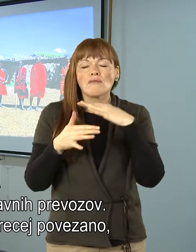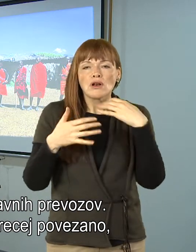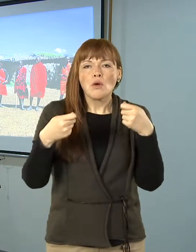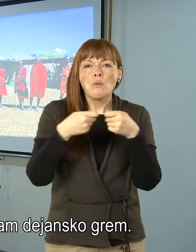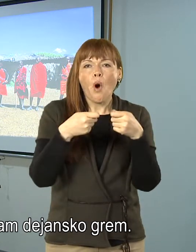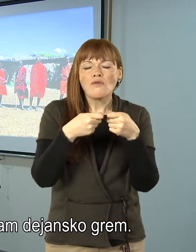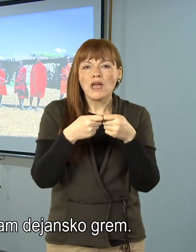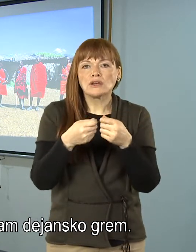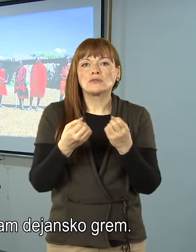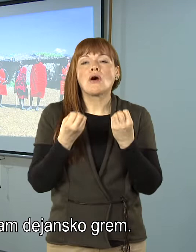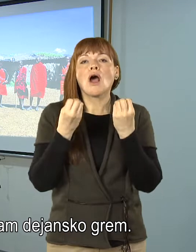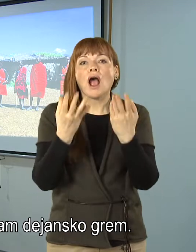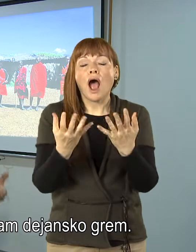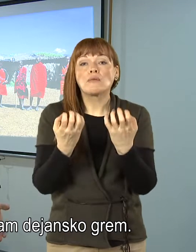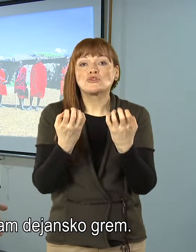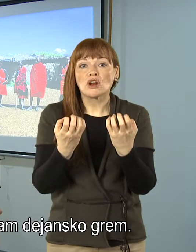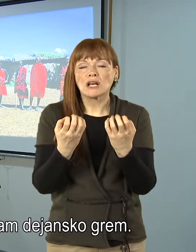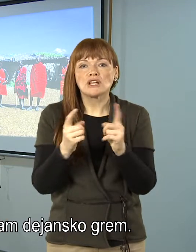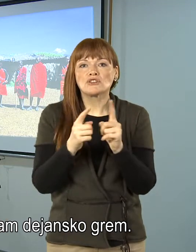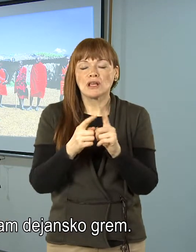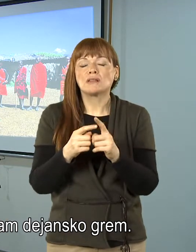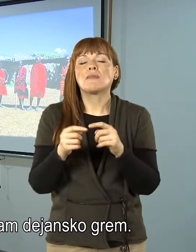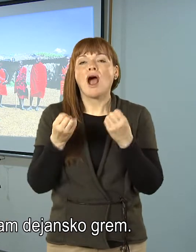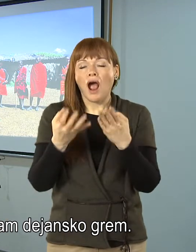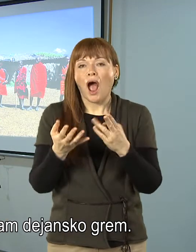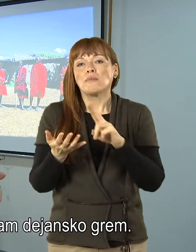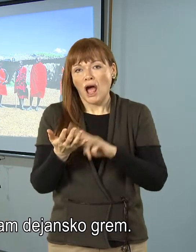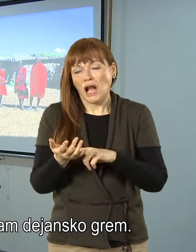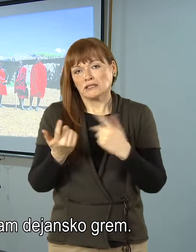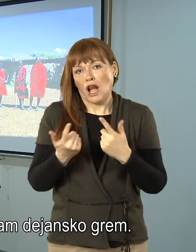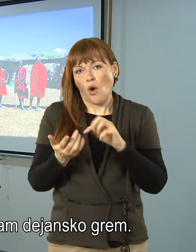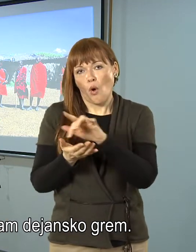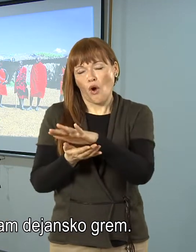precej povezano, glede na to, kam bi želel in potem kam dejansko grem.